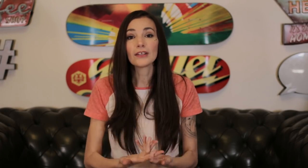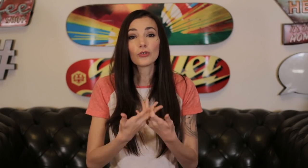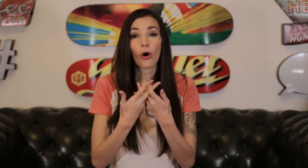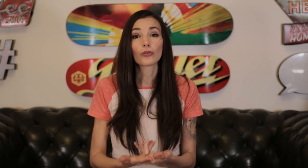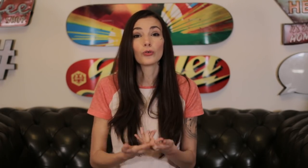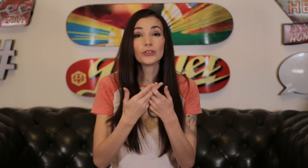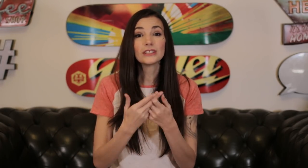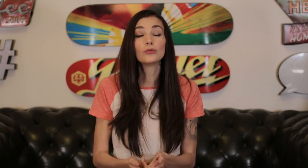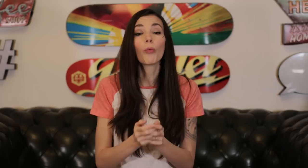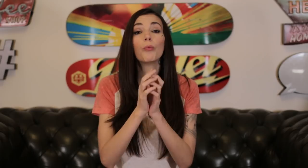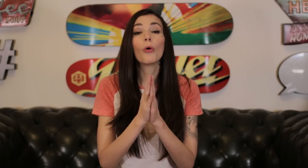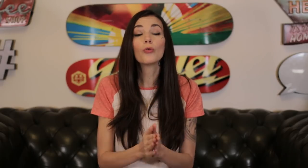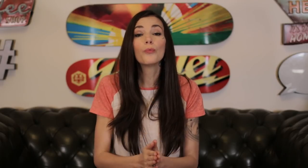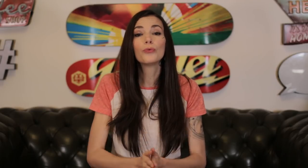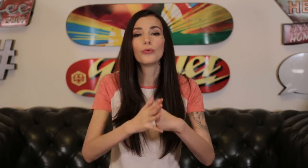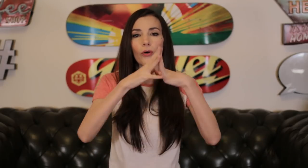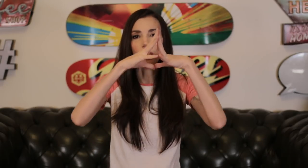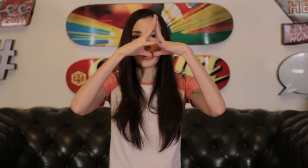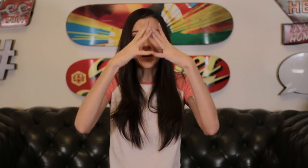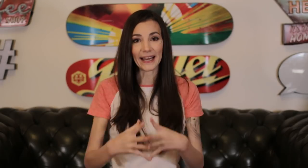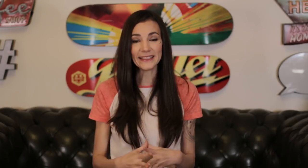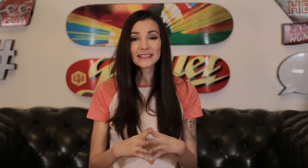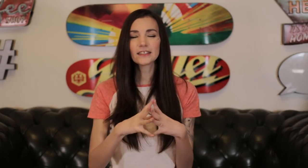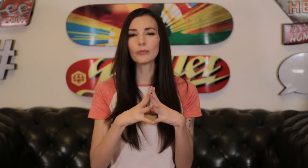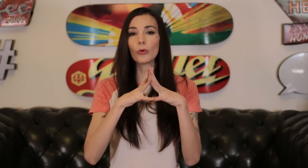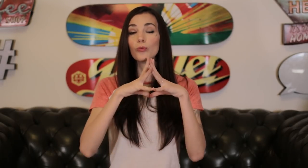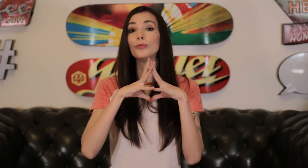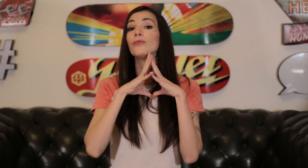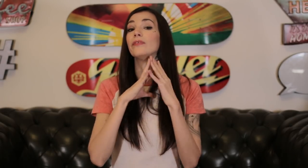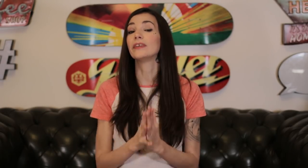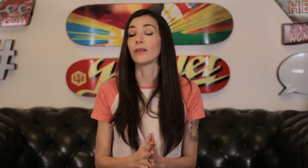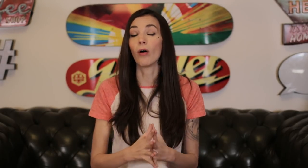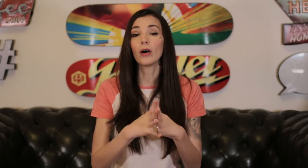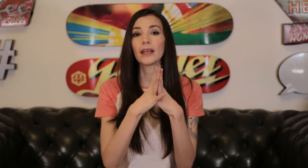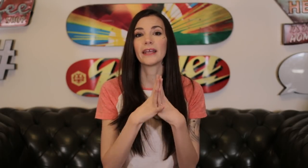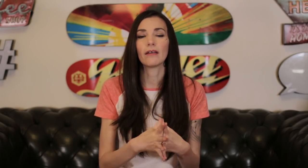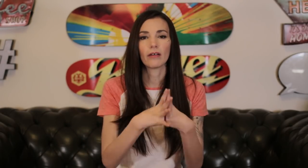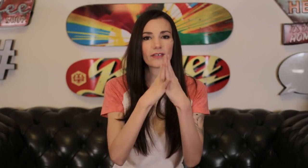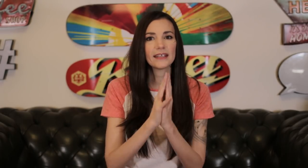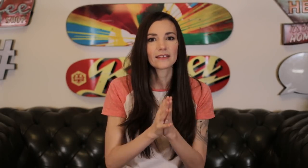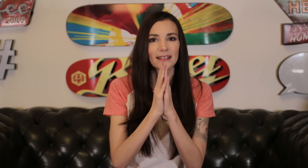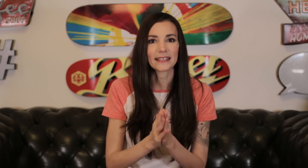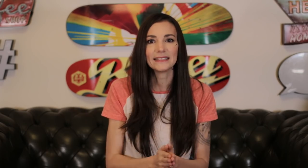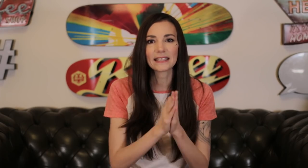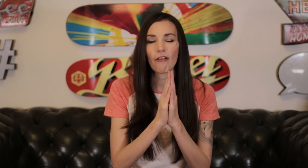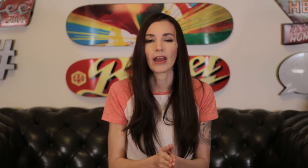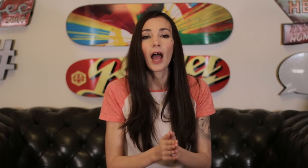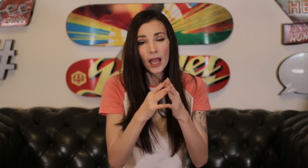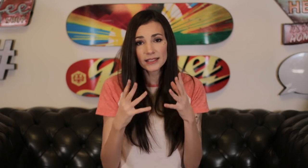de rendre le discours beaucoup plus réaliste, beaucoup plus vivant et c'est un exercice à faire. Ça,